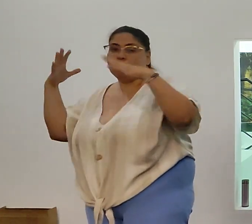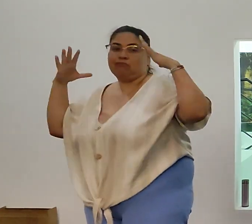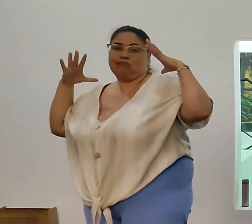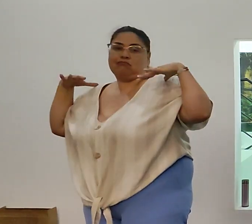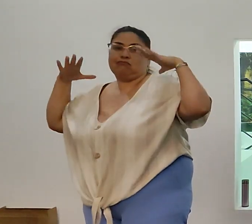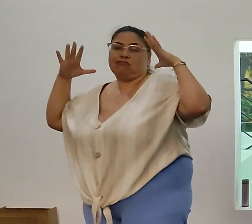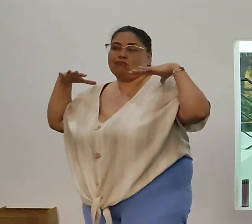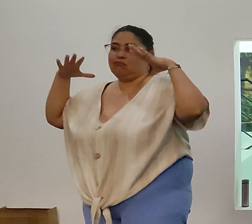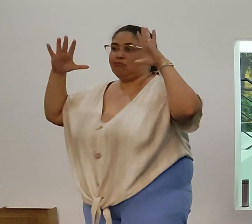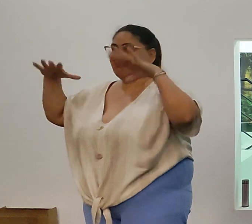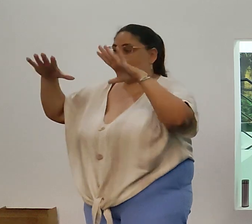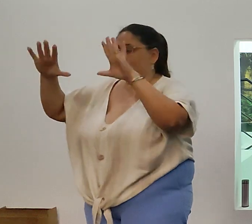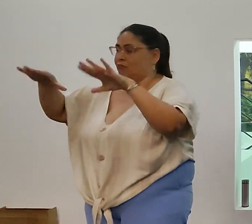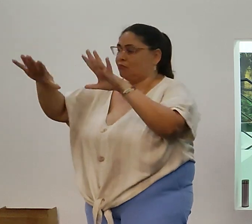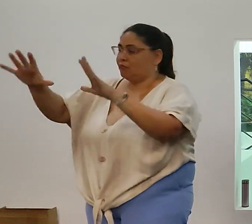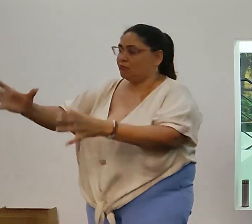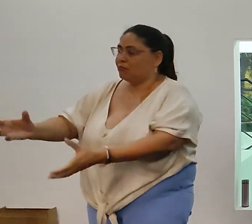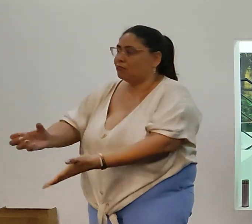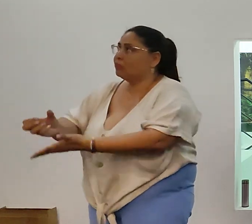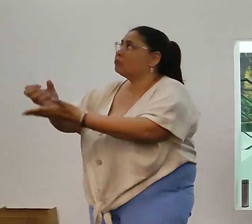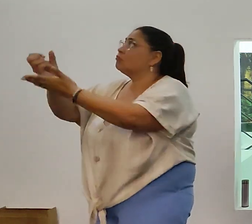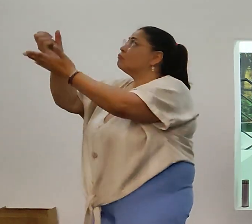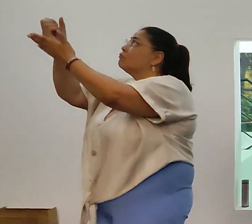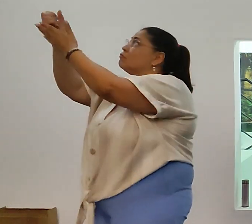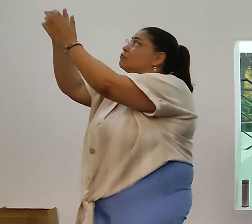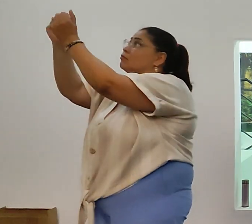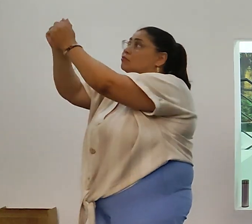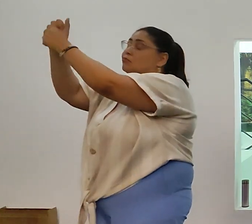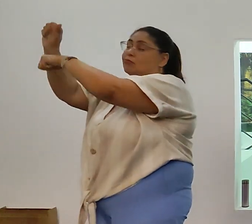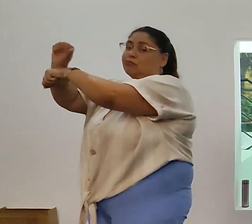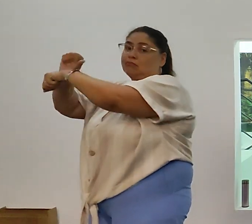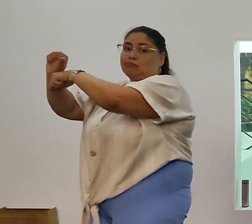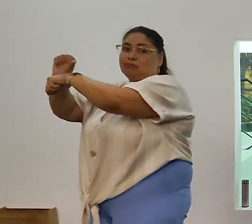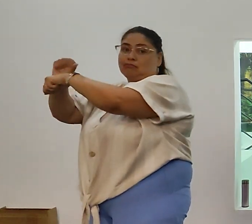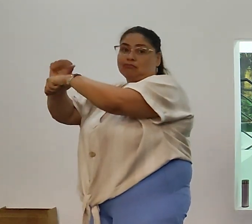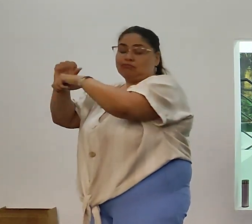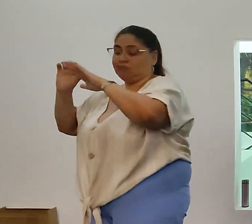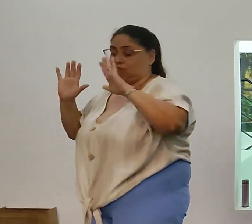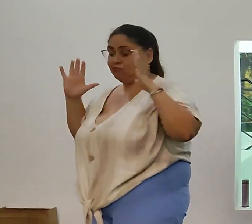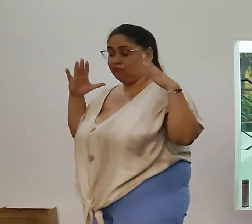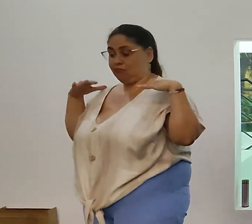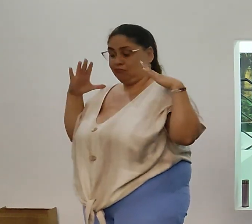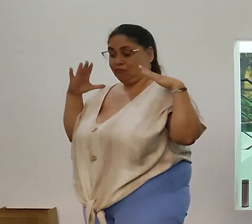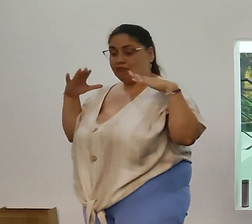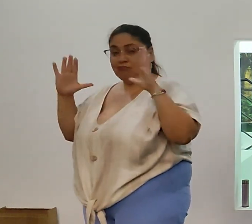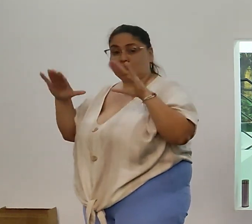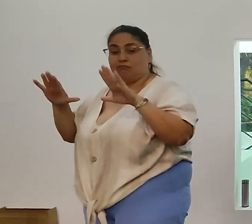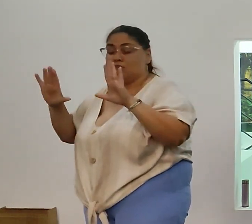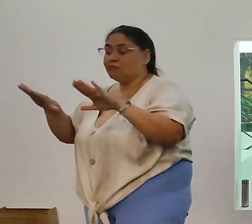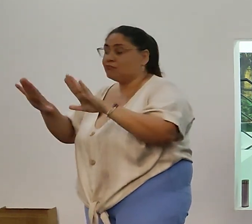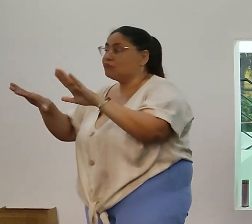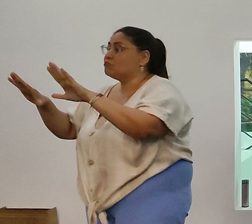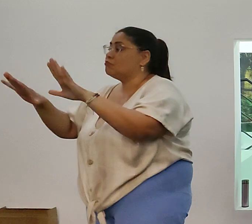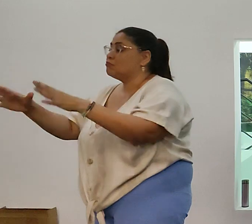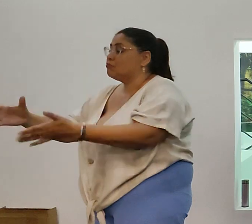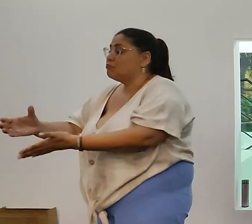cortejo de anjos leva ele junto a Abraão. E quando ele fala leva para o seio de Abraão ou junto a Abraão, está dizendo